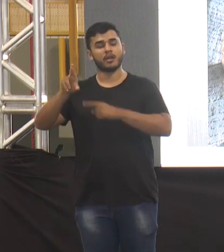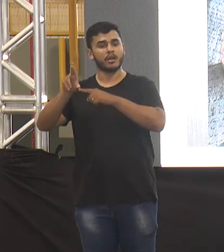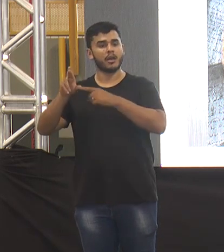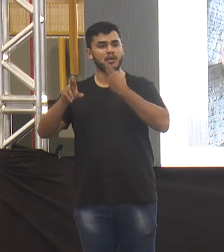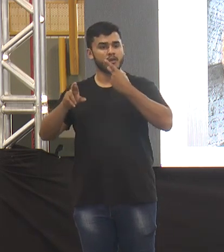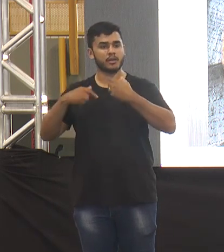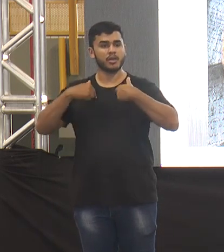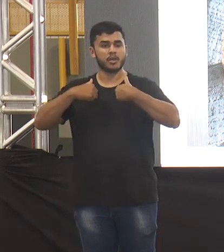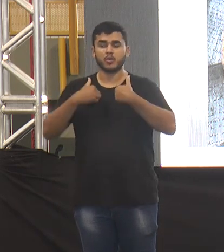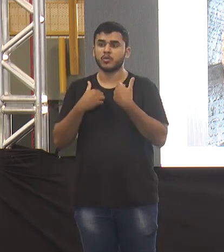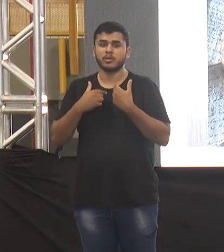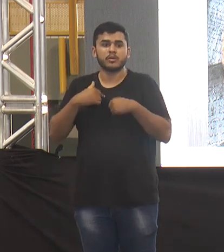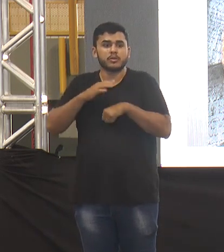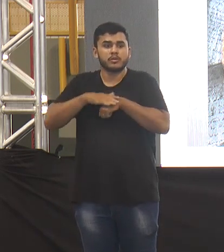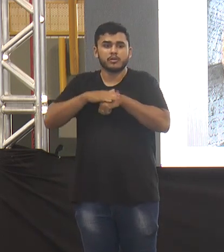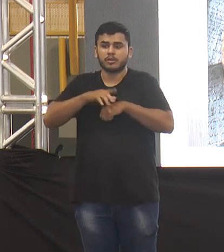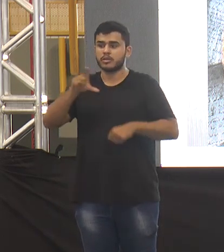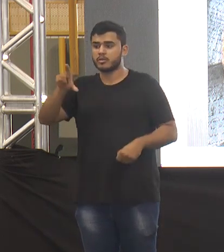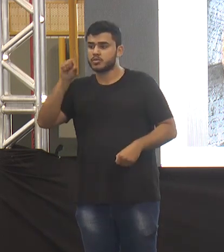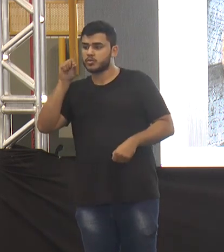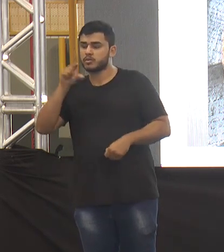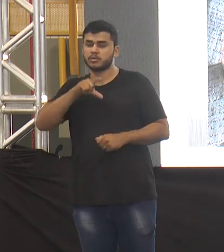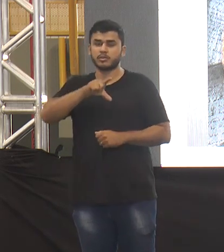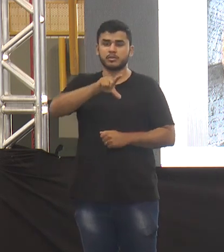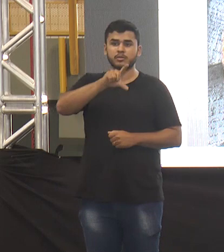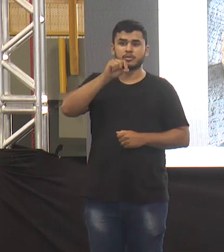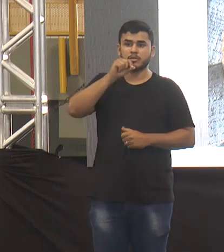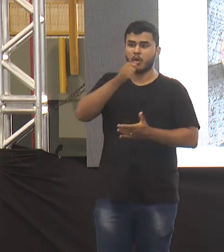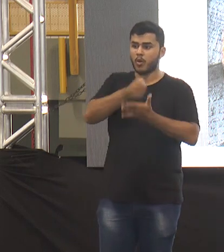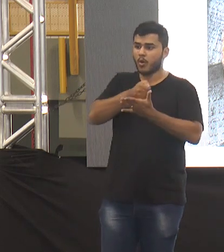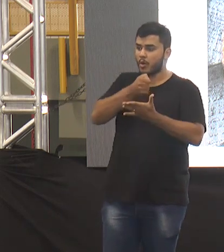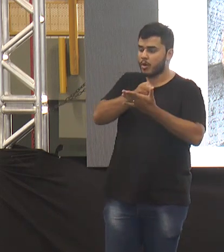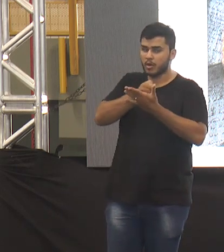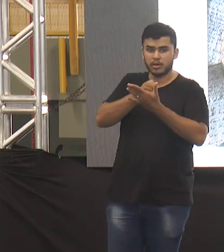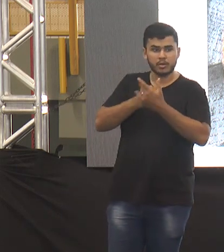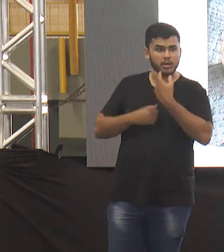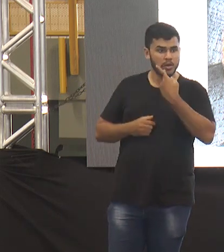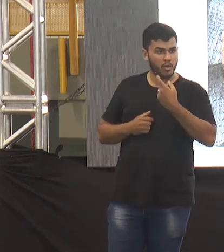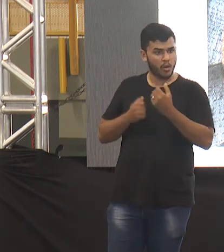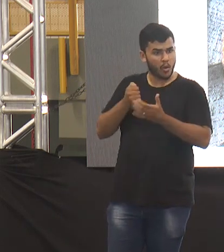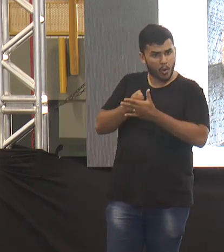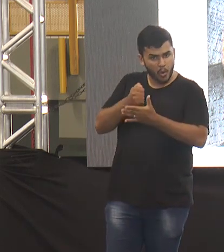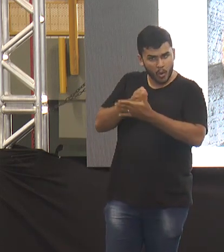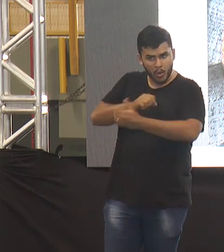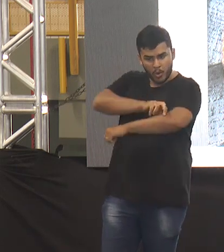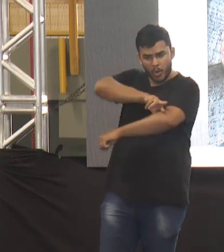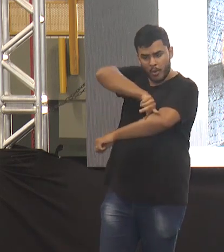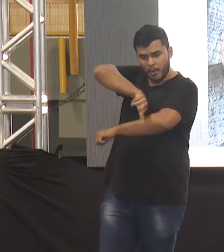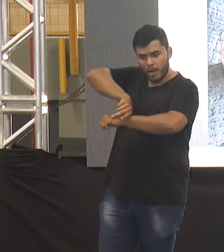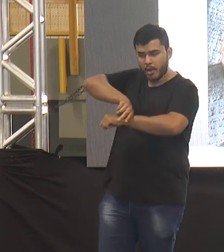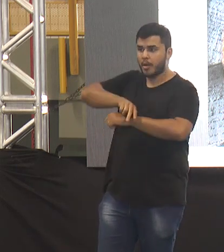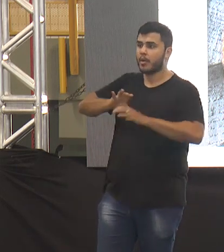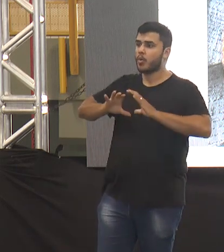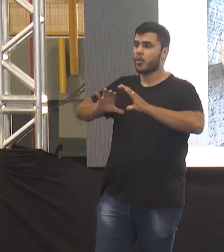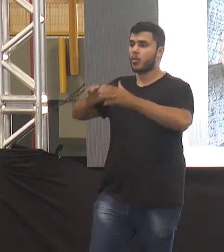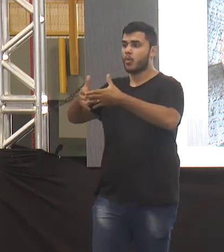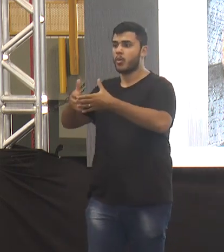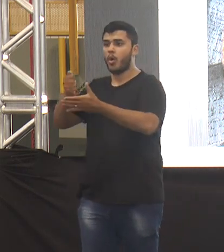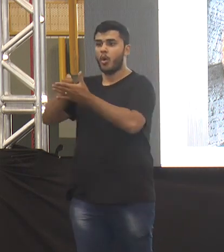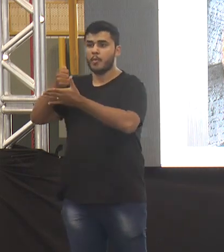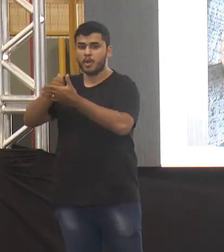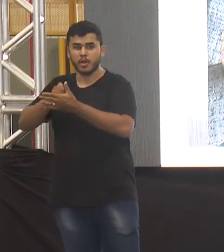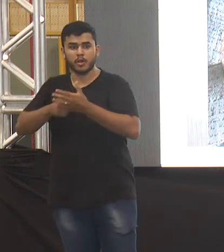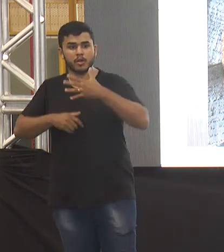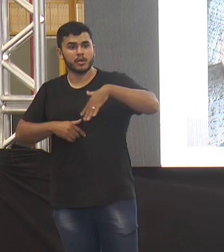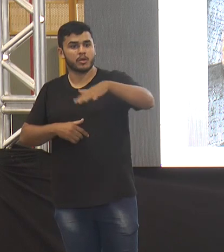que nós não podemos escapar da imposição da raça, da imposição do meio, da